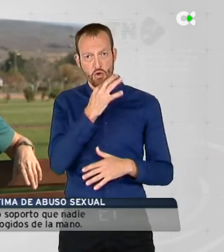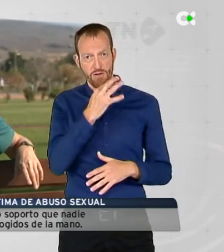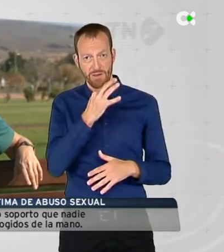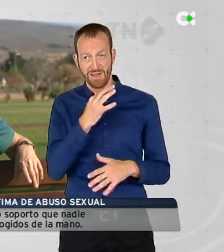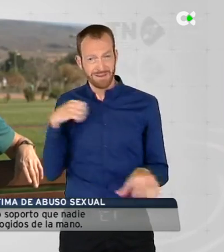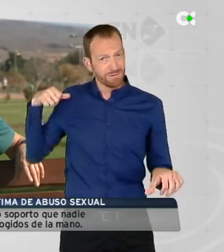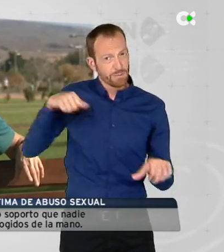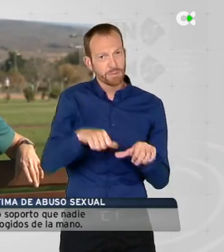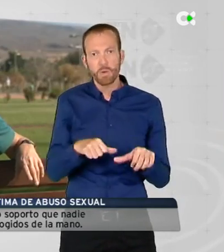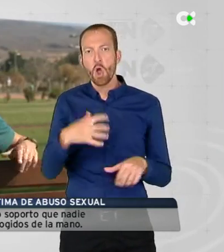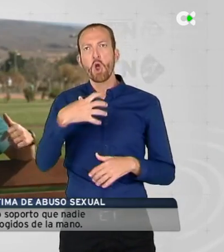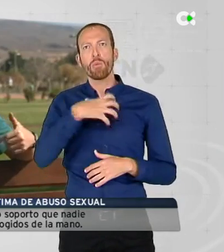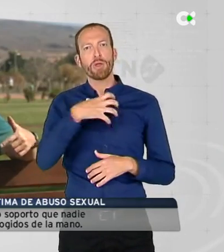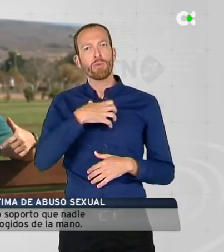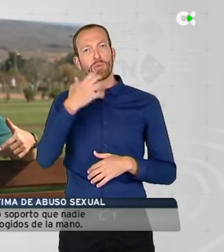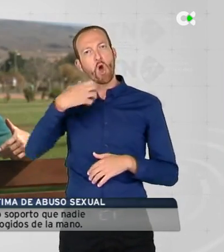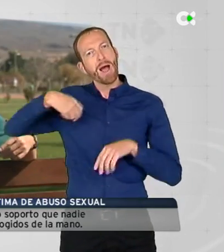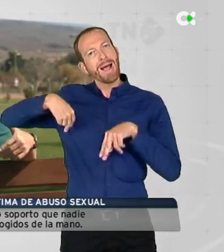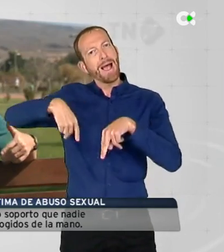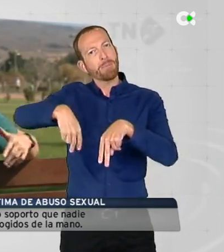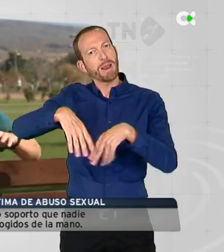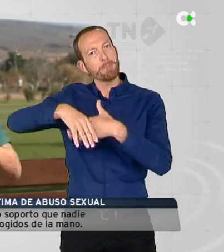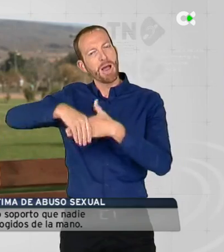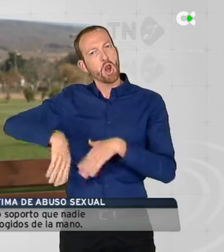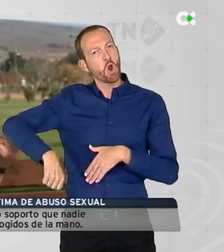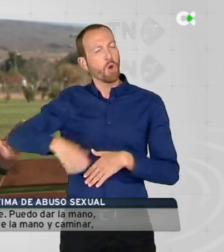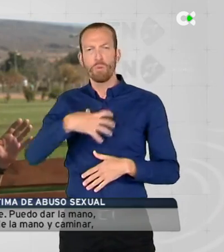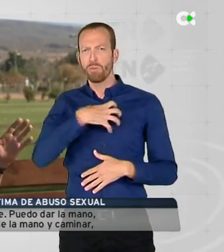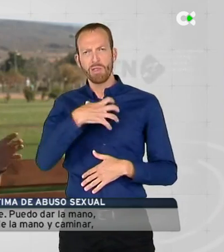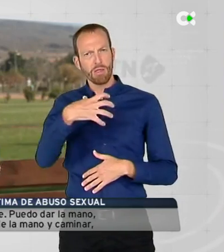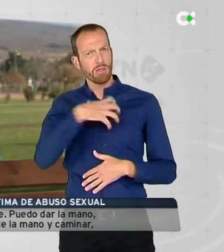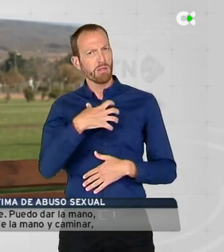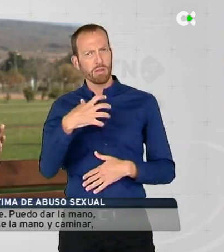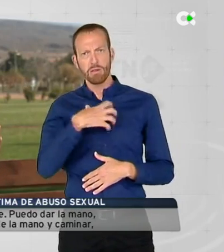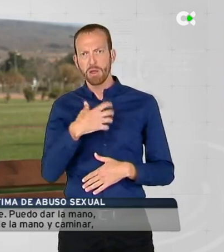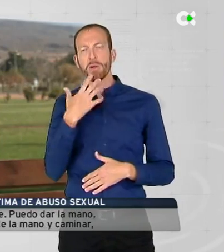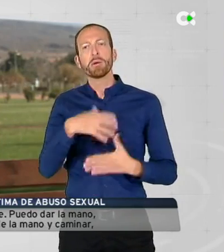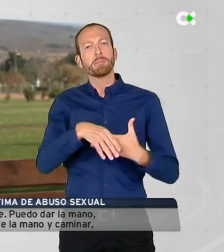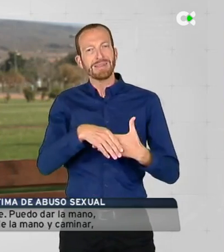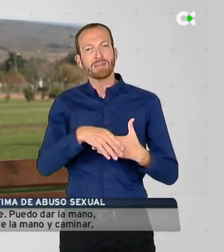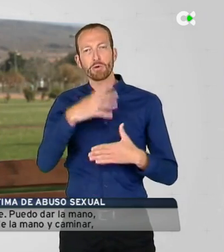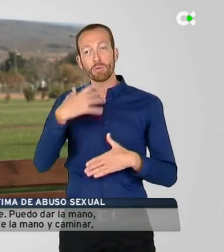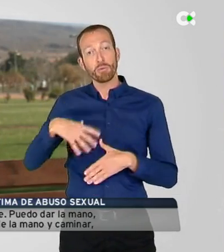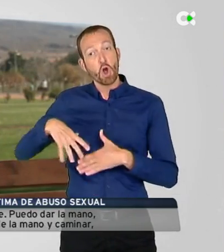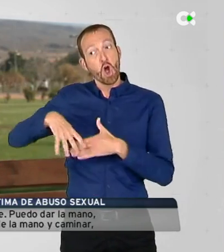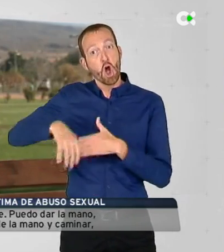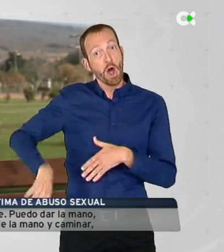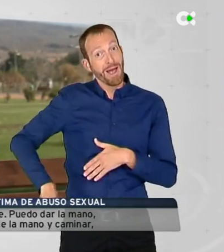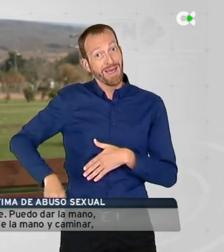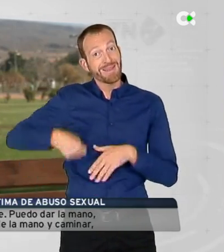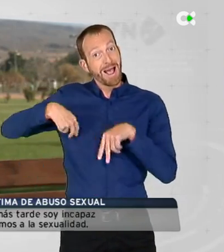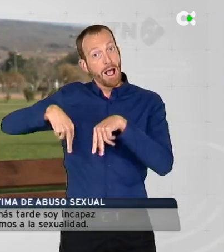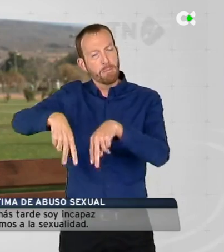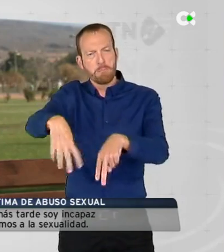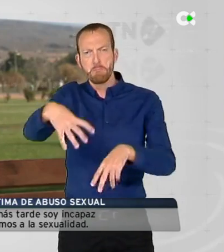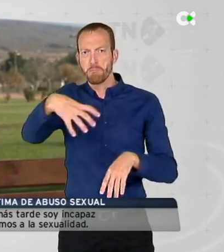Desde entonces no soporto que nadie camine conmigo cogiéndome de la mano, absolutamente nadie. Puedo dar la mano, pero que me cojan la mano y caminar es